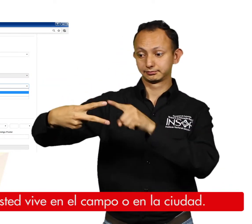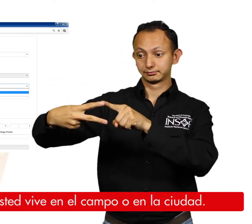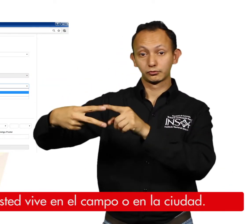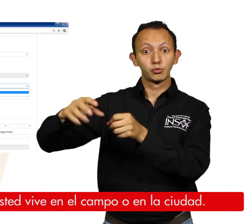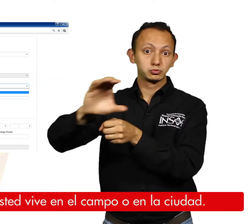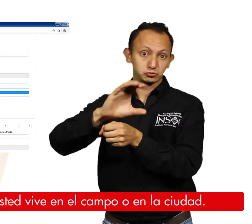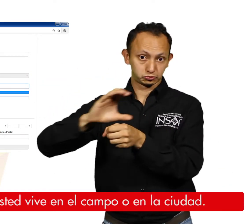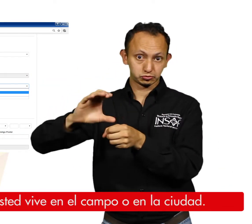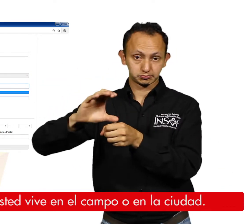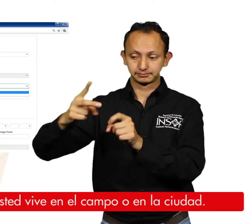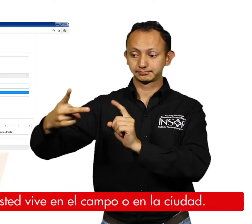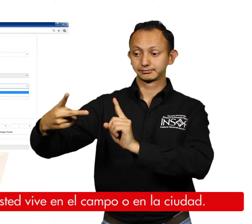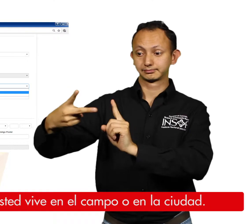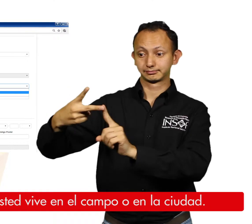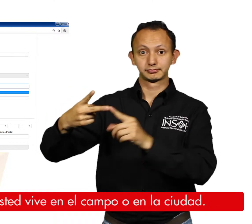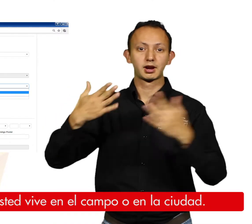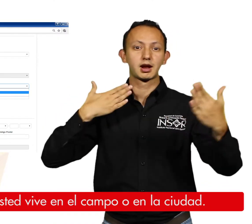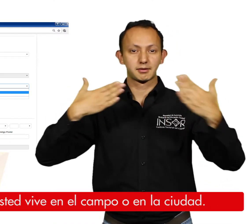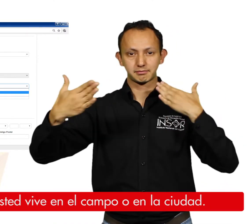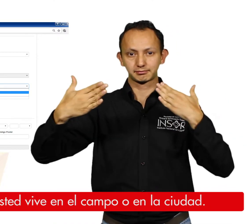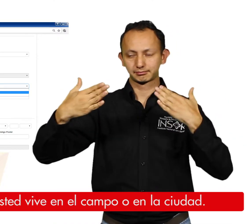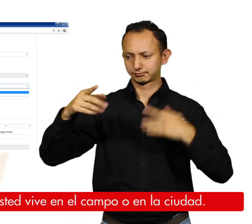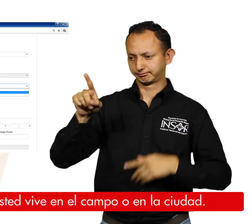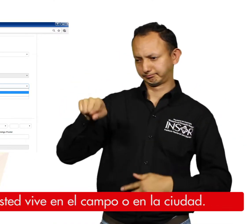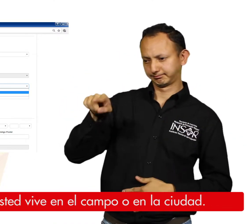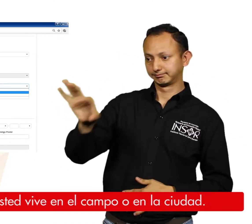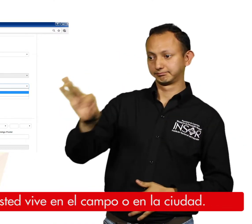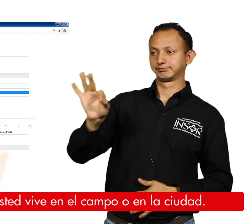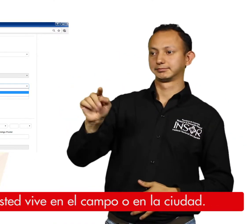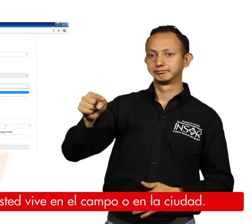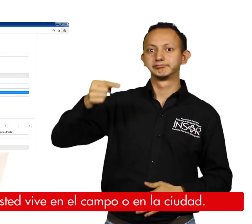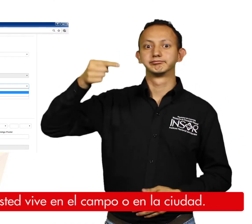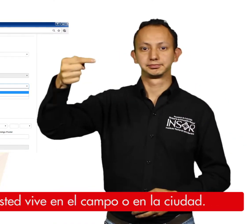Seleccione si usted vive en el campo o en la ciudad.